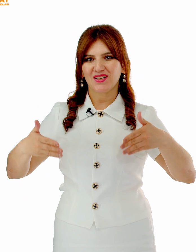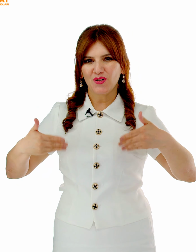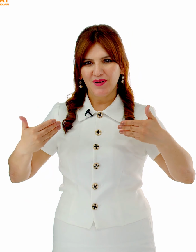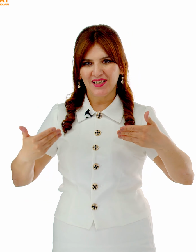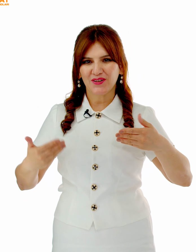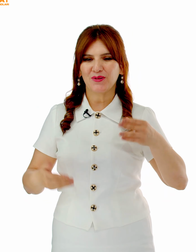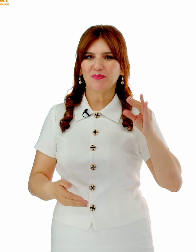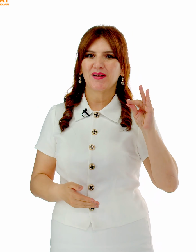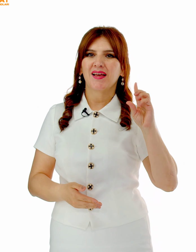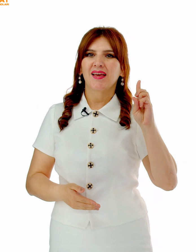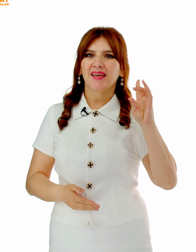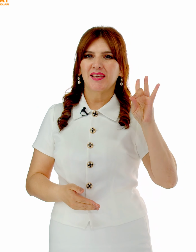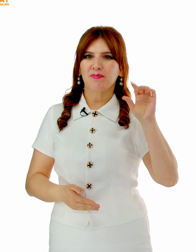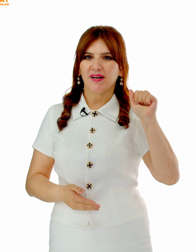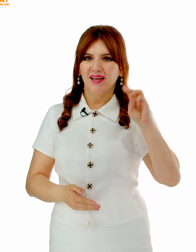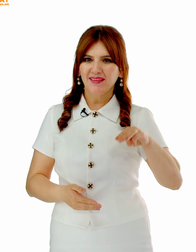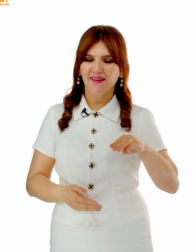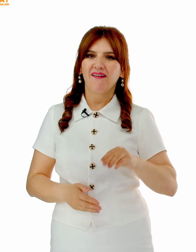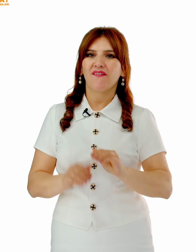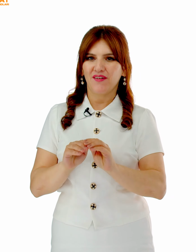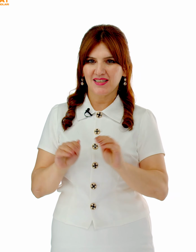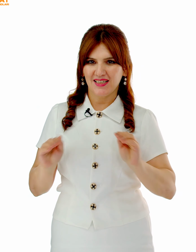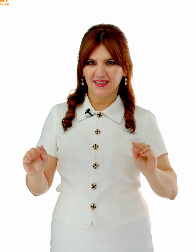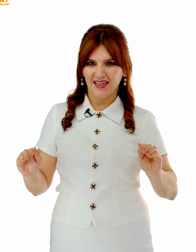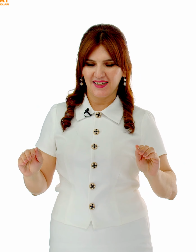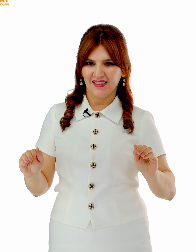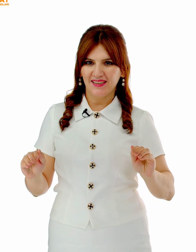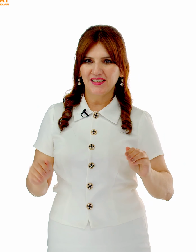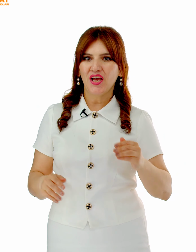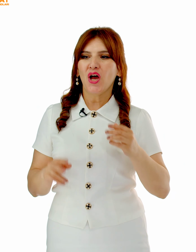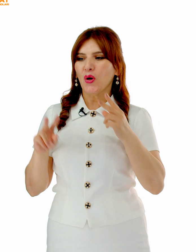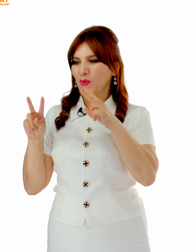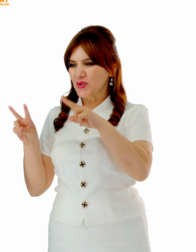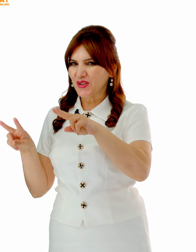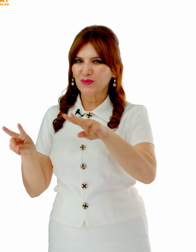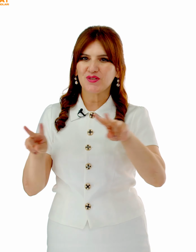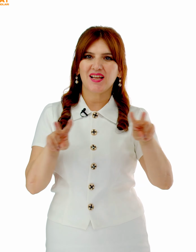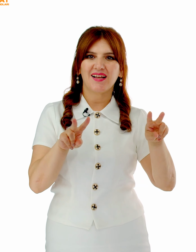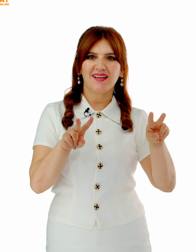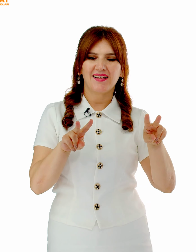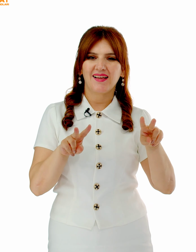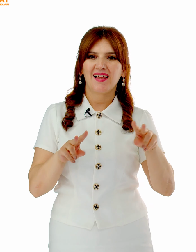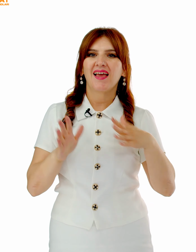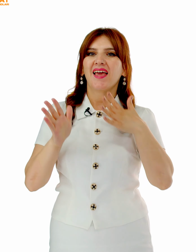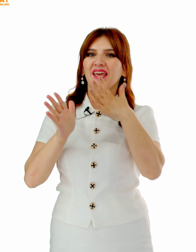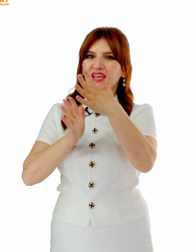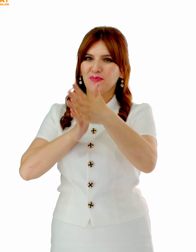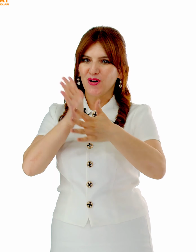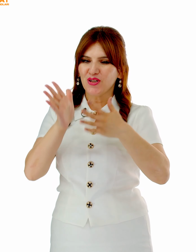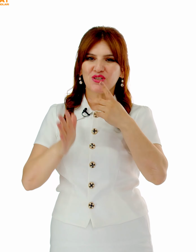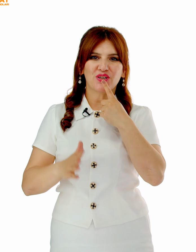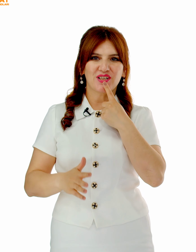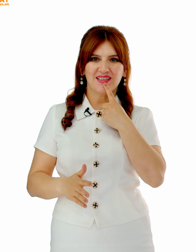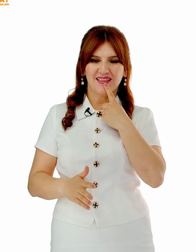Assalomu alaykum. Ibrat farzandlarining kuzatuvchilari. Imo-ishora